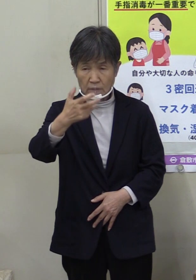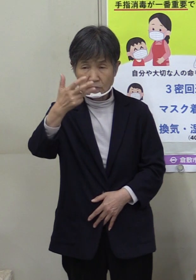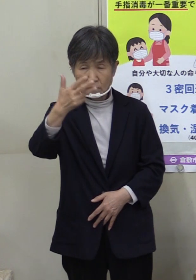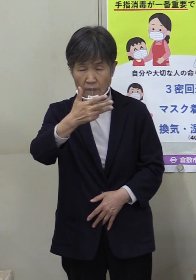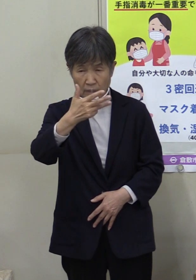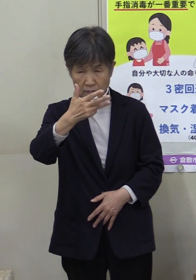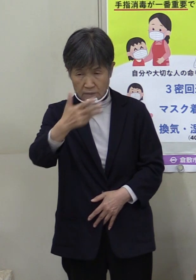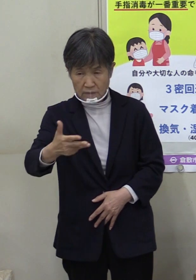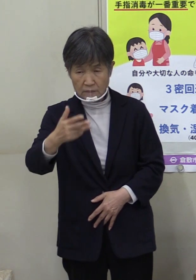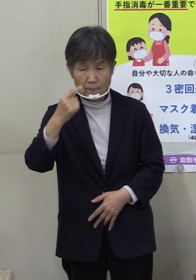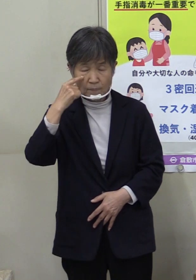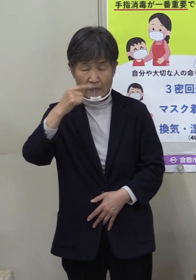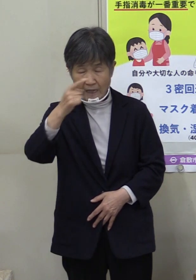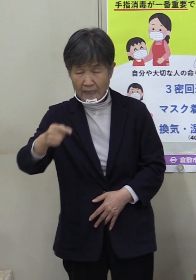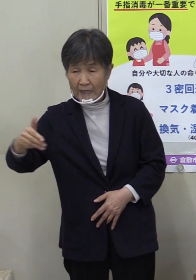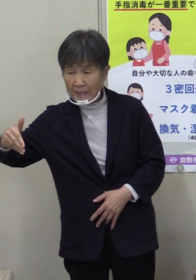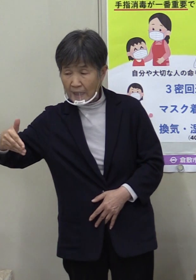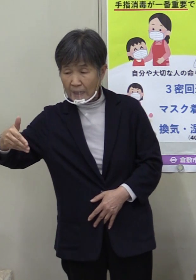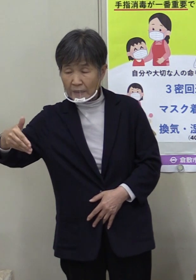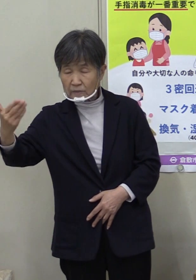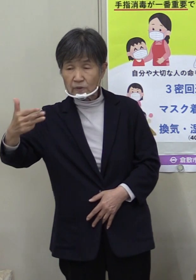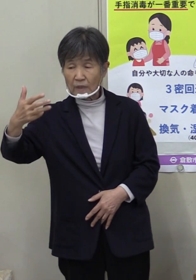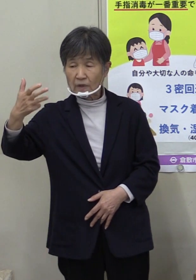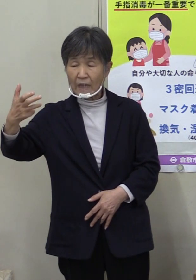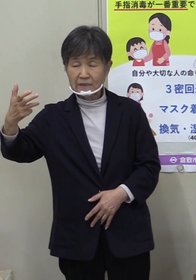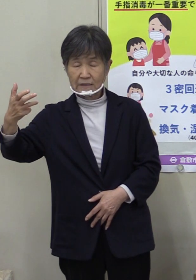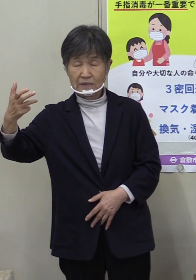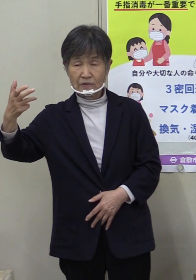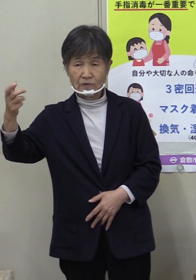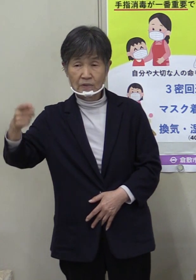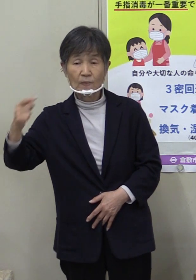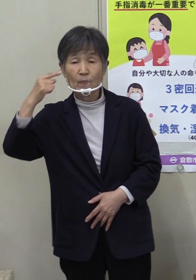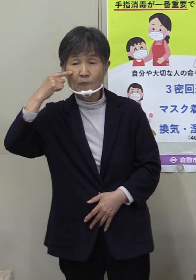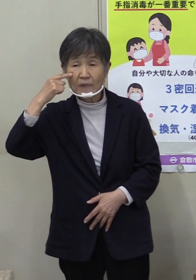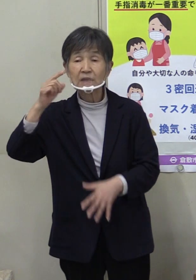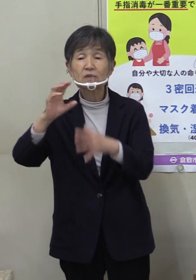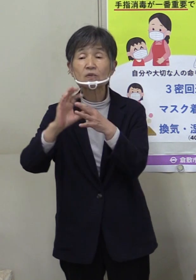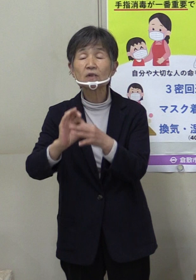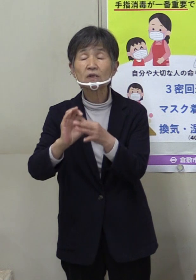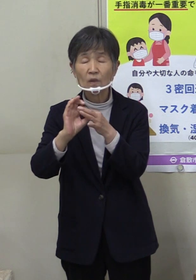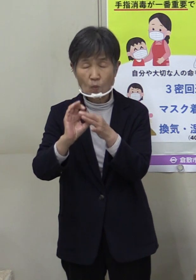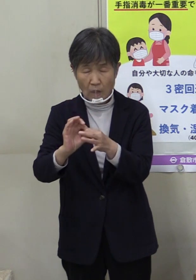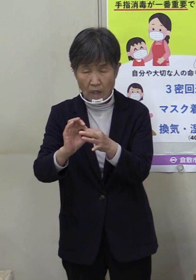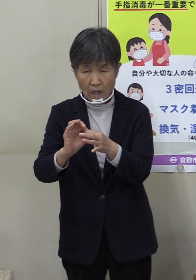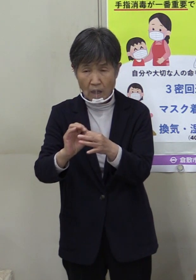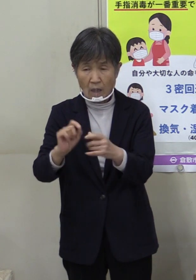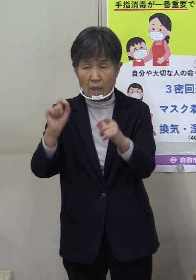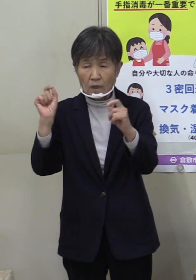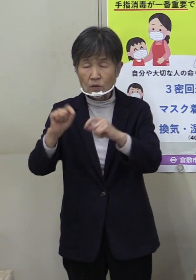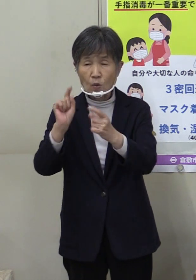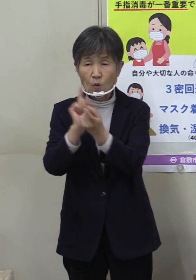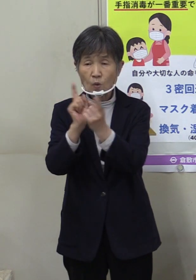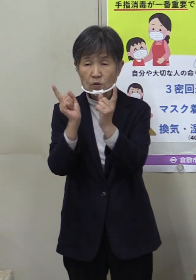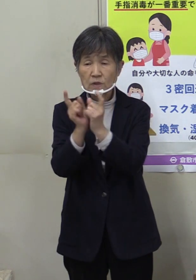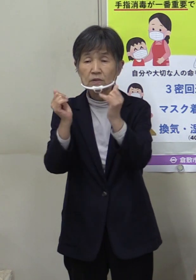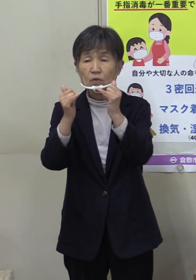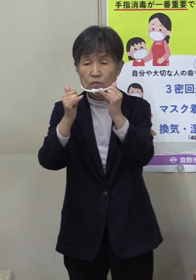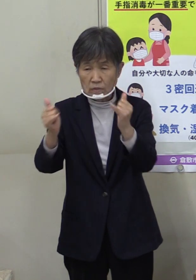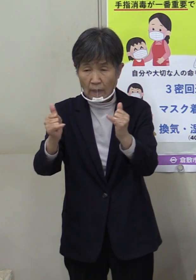978から980例目につきましては、濃厚接触者及